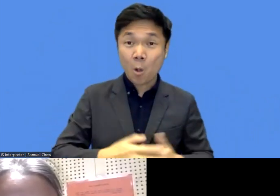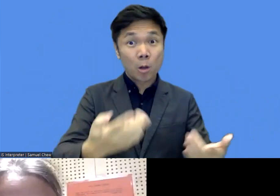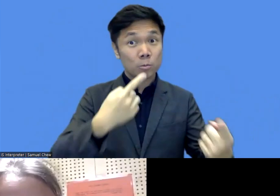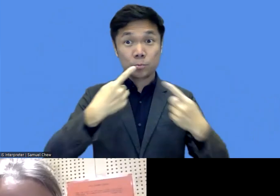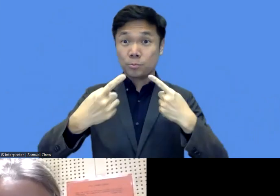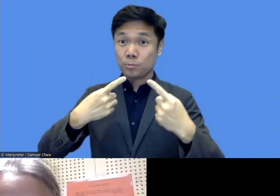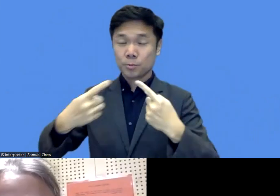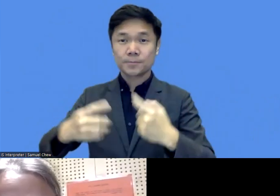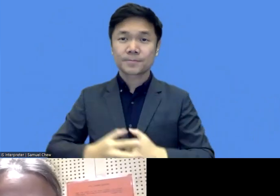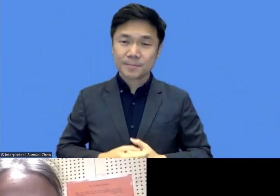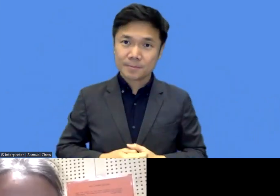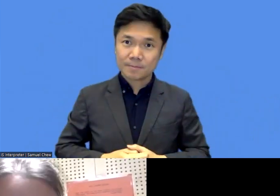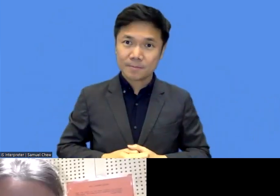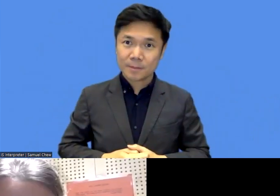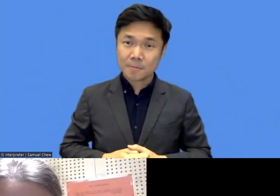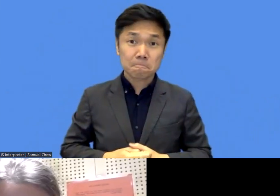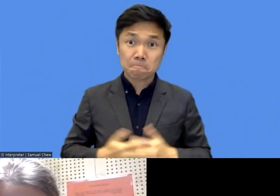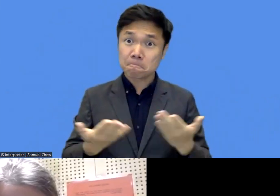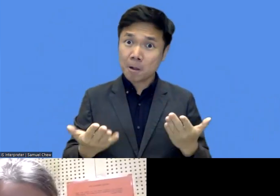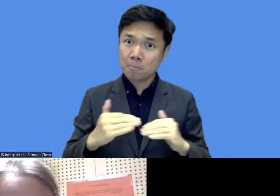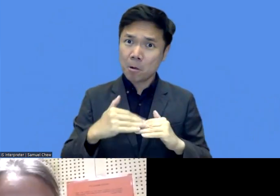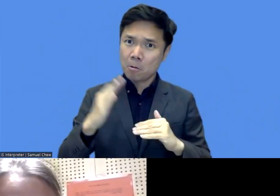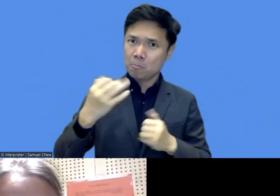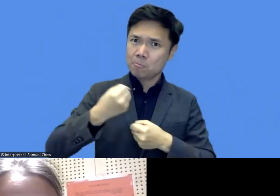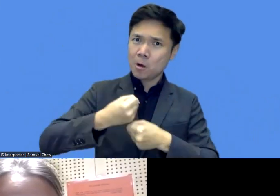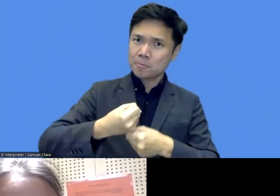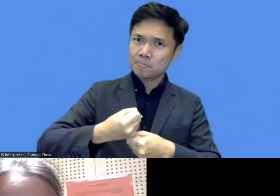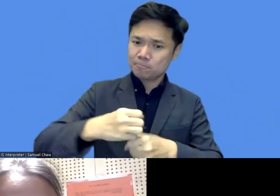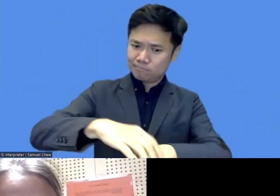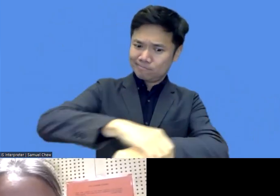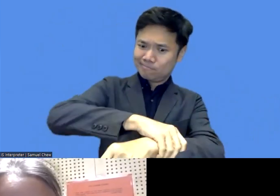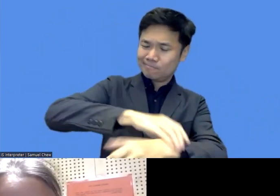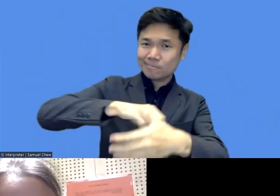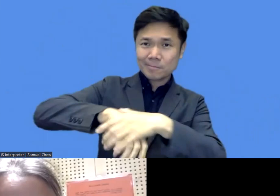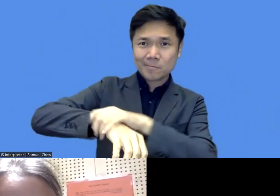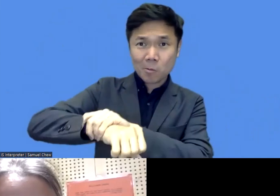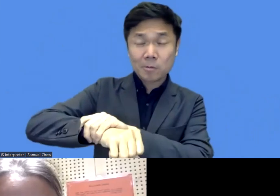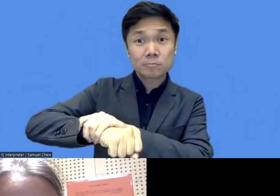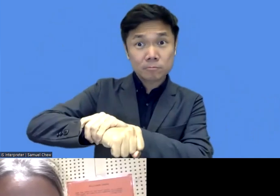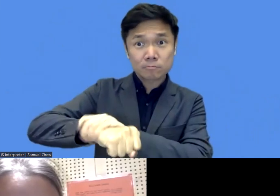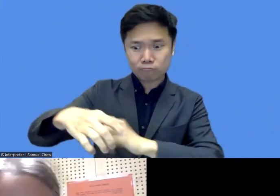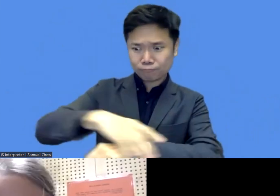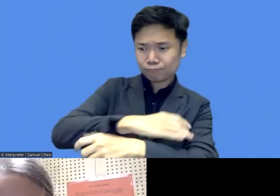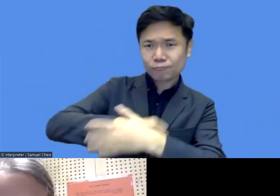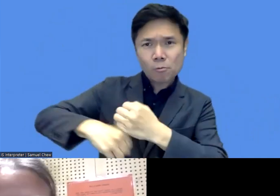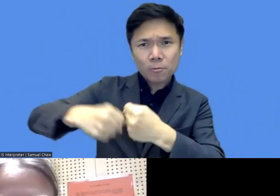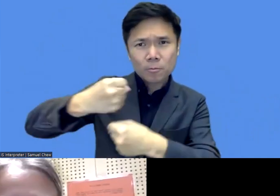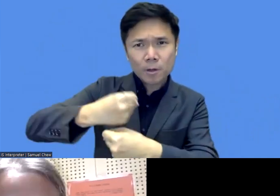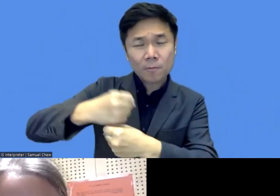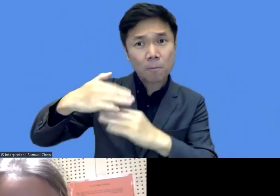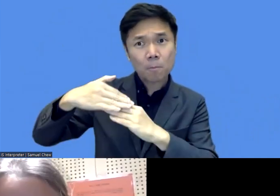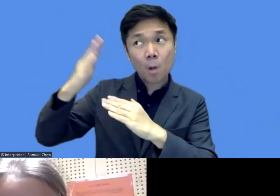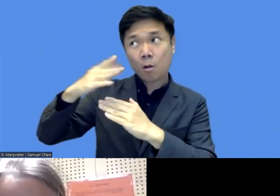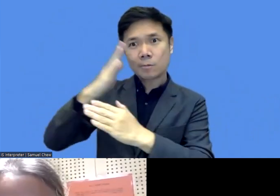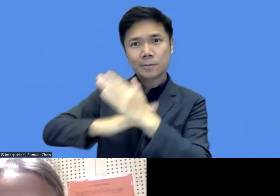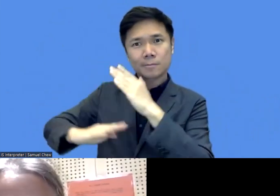estar en esta discusión. Soy muy motivada para trabajar más en los plegados que hablan sobre la inclusión en